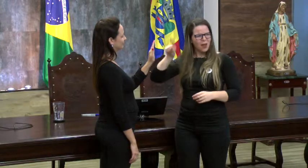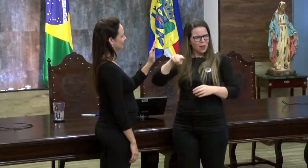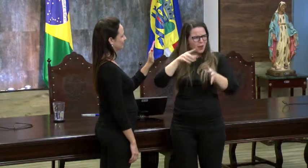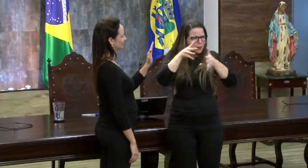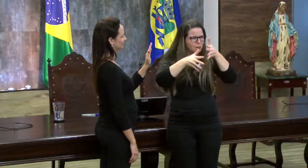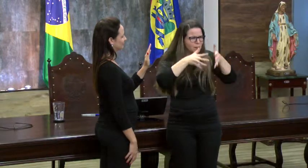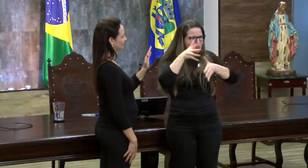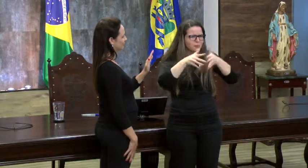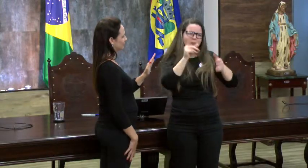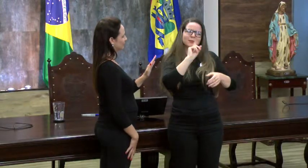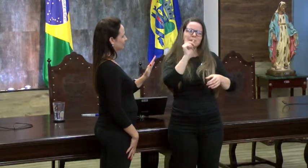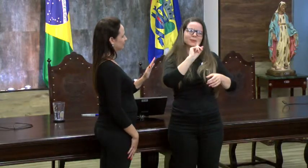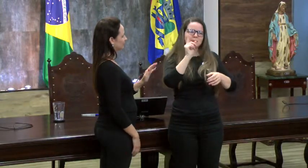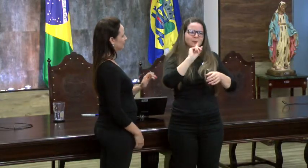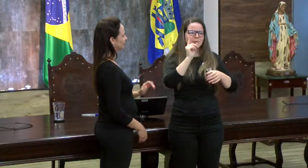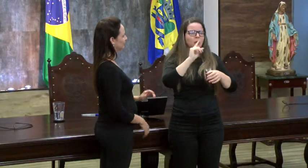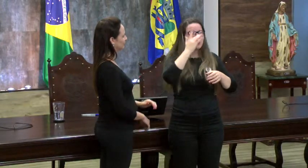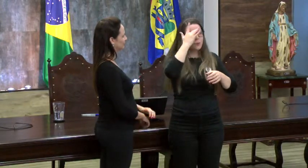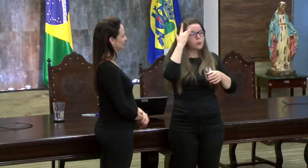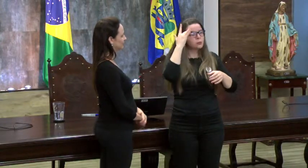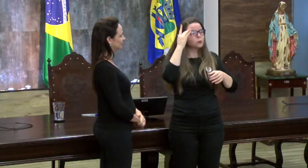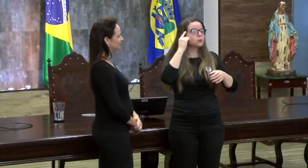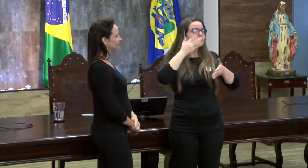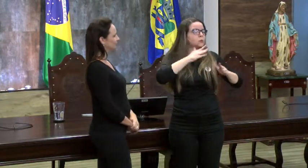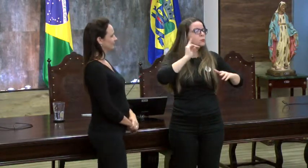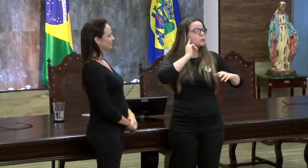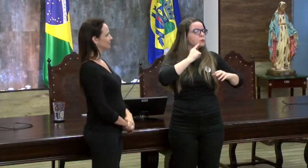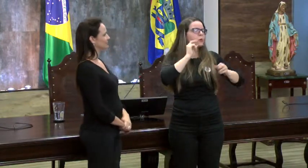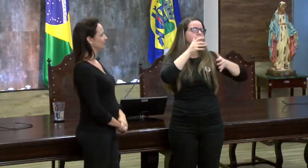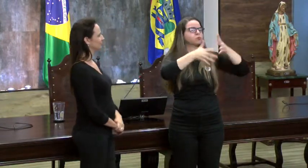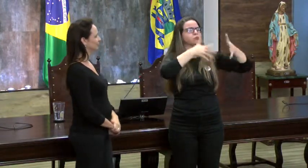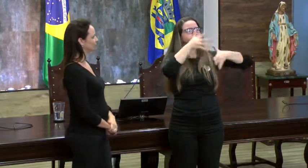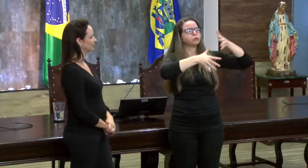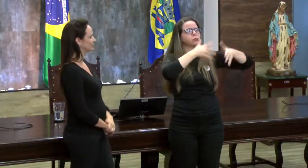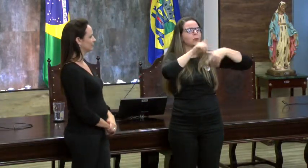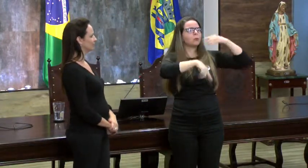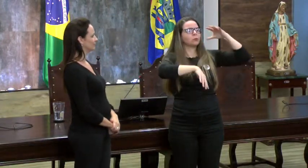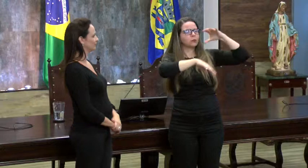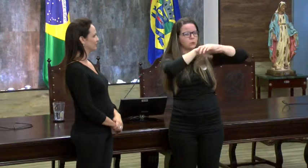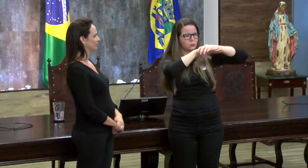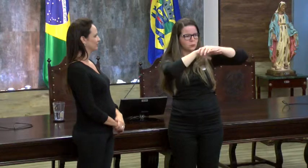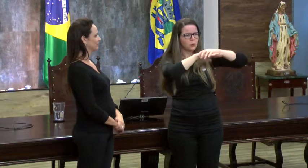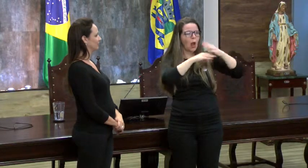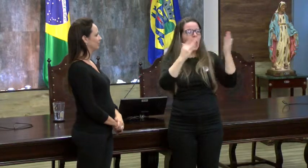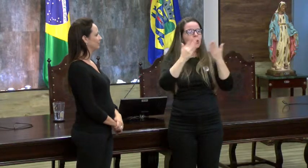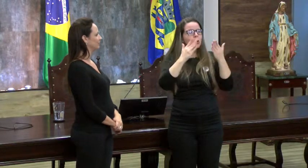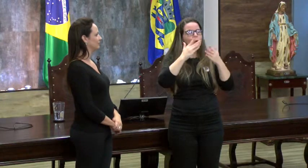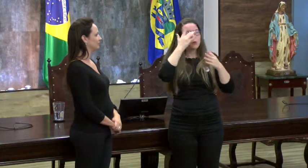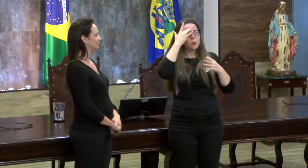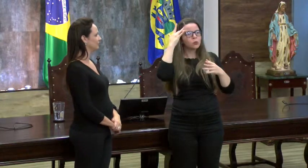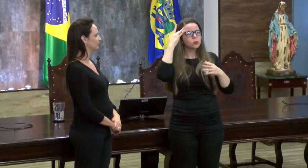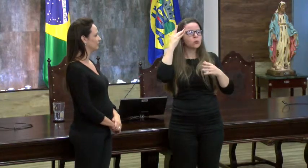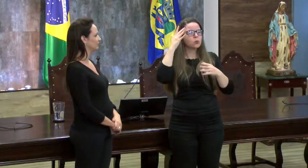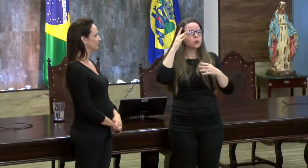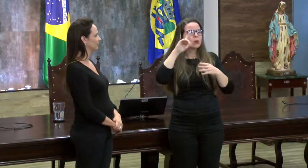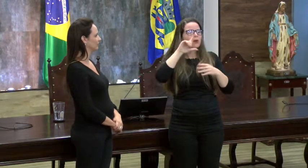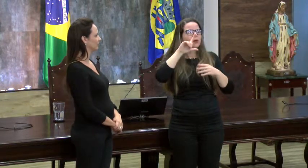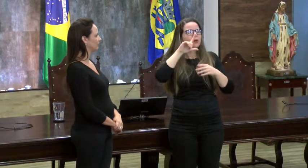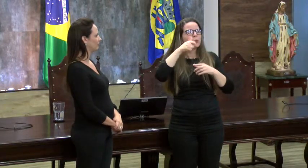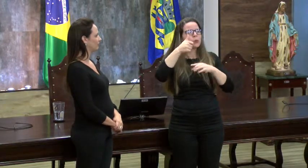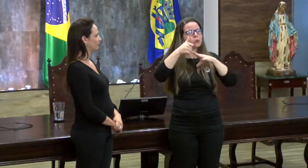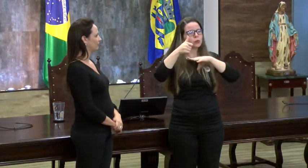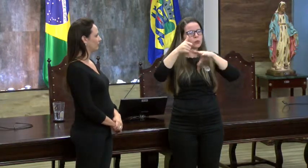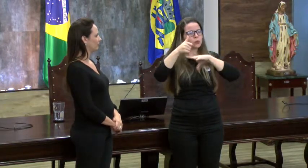pode ser soletrada na mão. Lembrando, é uma parte da Libras que é utilizada, ou seja, somente o alfabeto. Isso